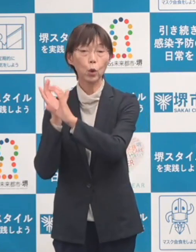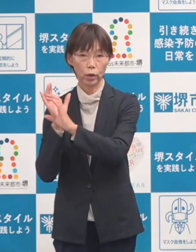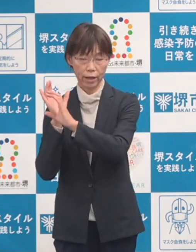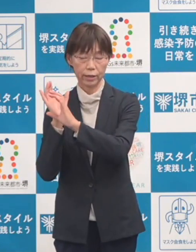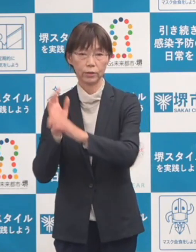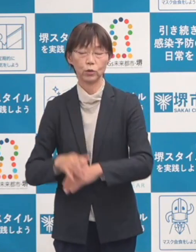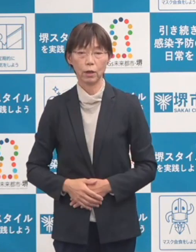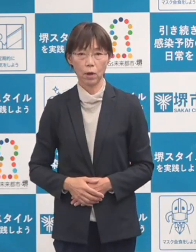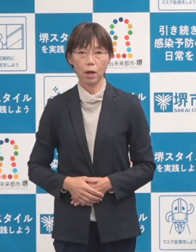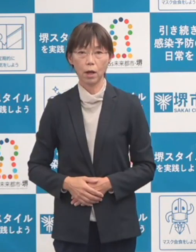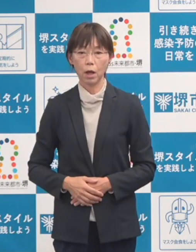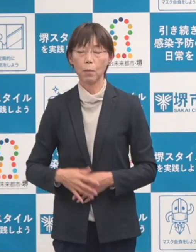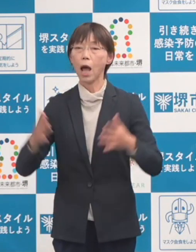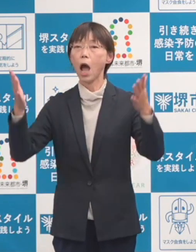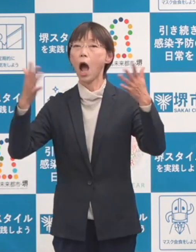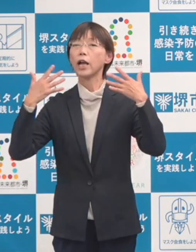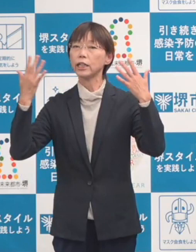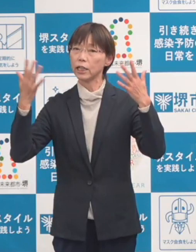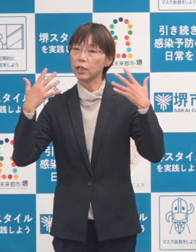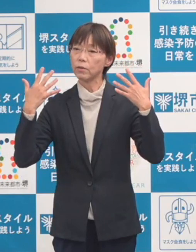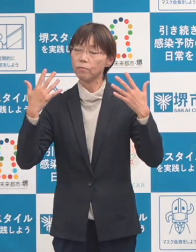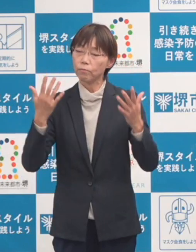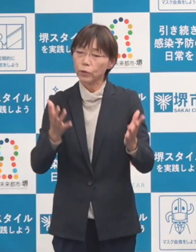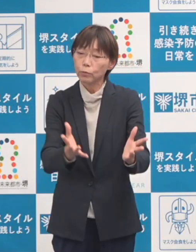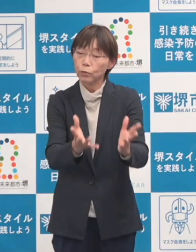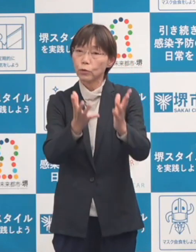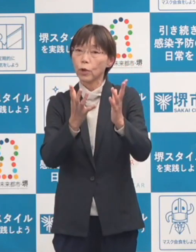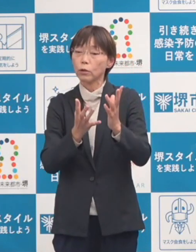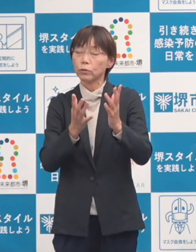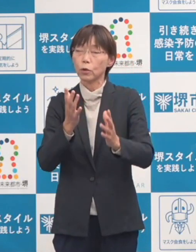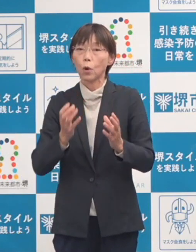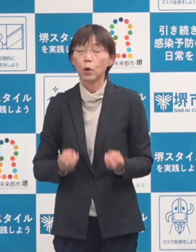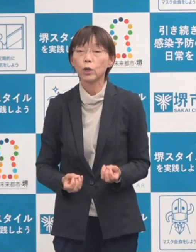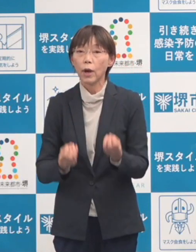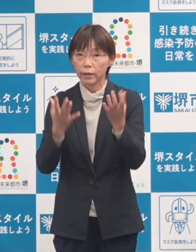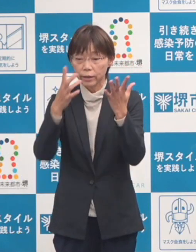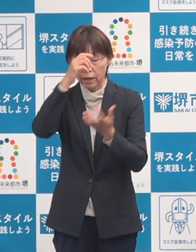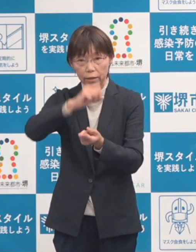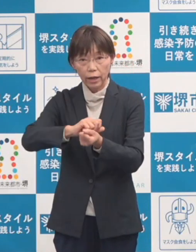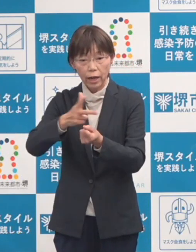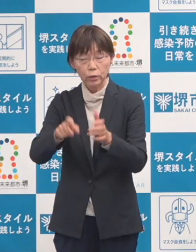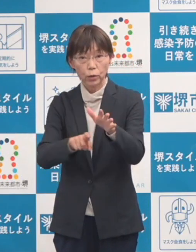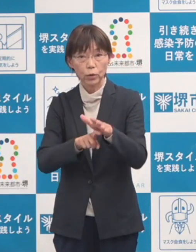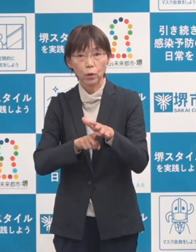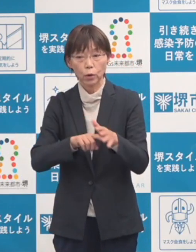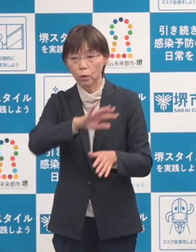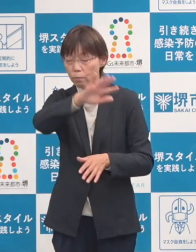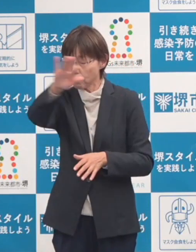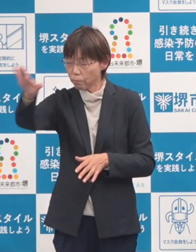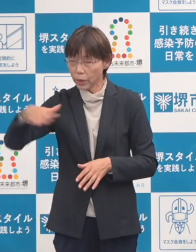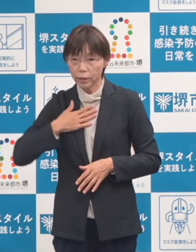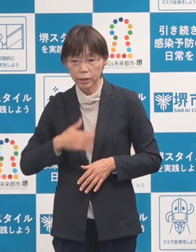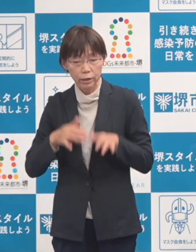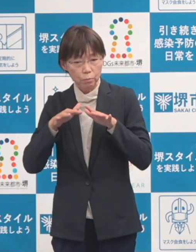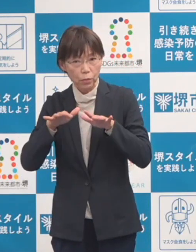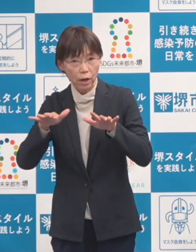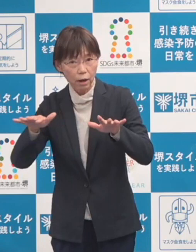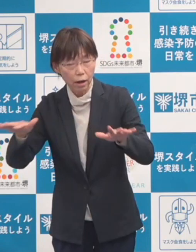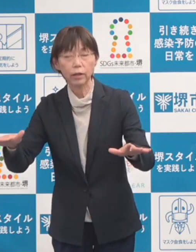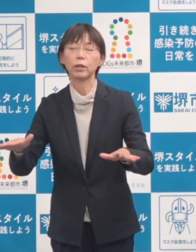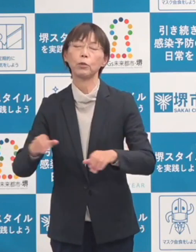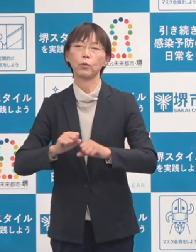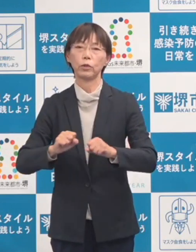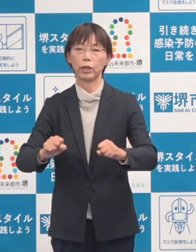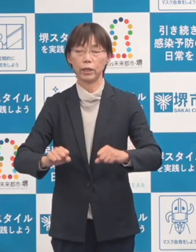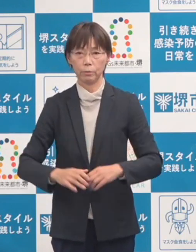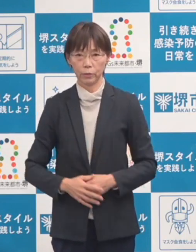、秋の収穫を祝って堺市の農業をより一層広く知っていただくために行っております。